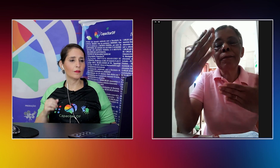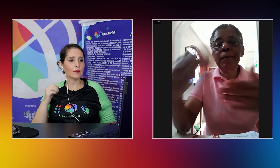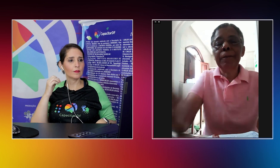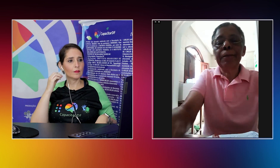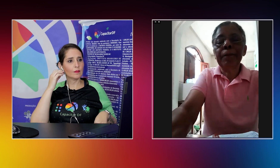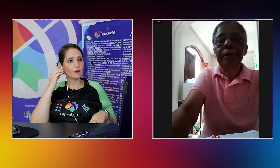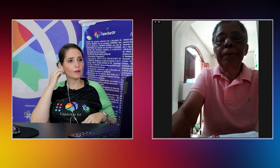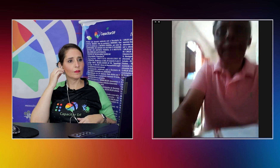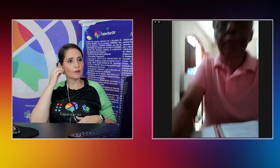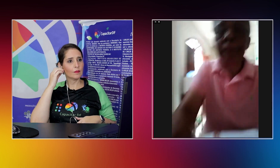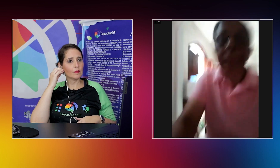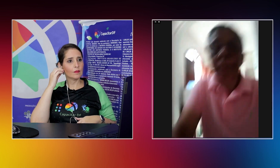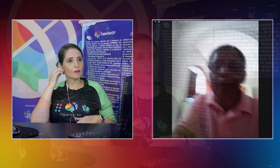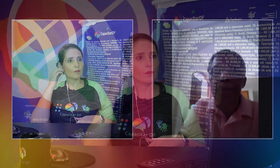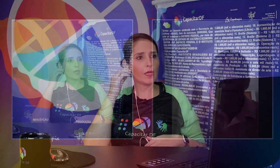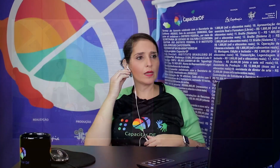nada.